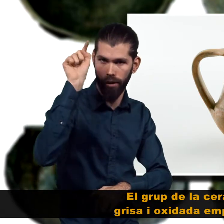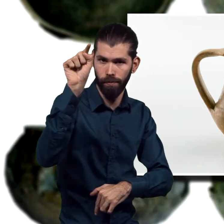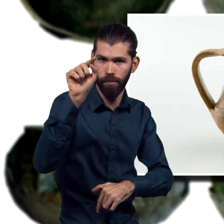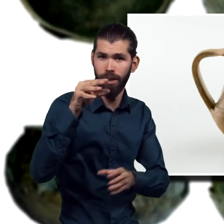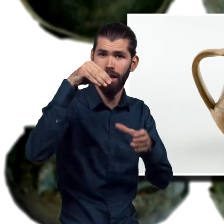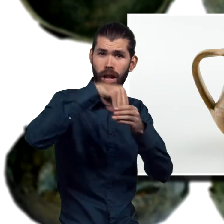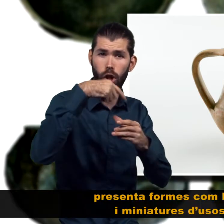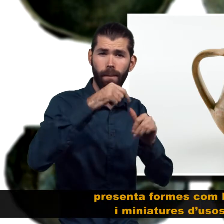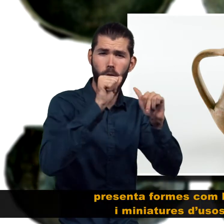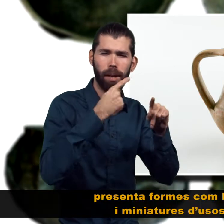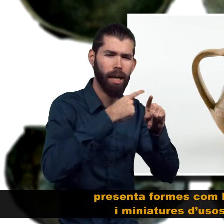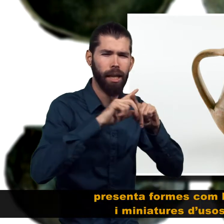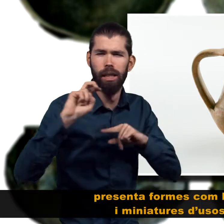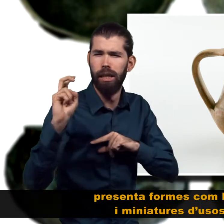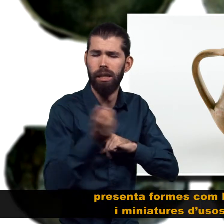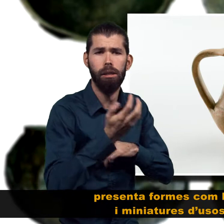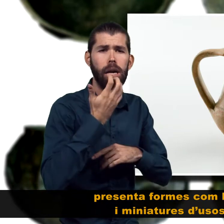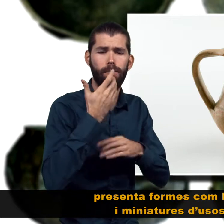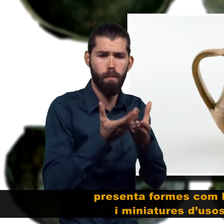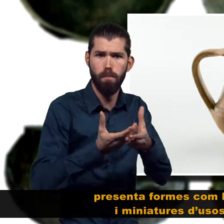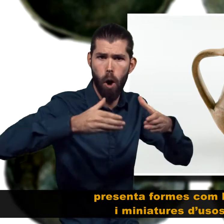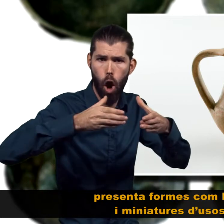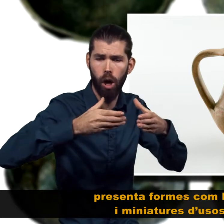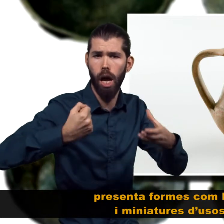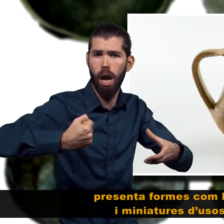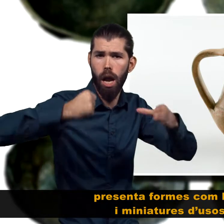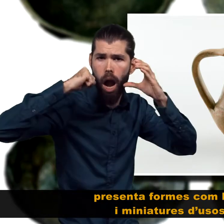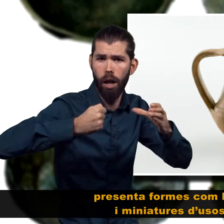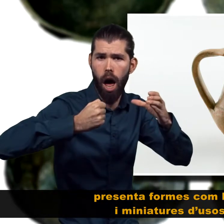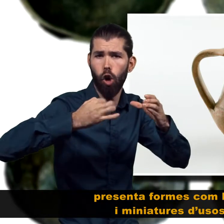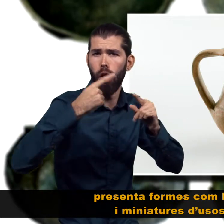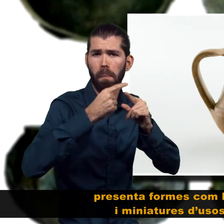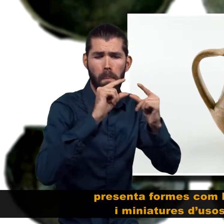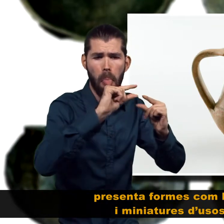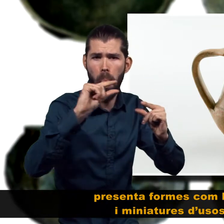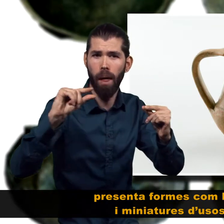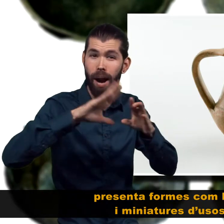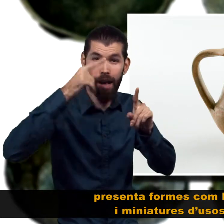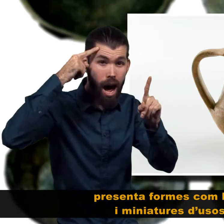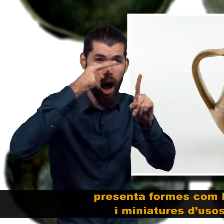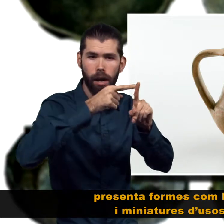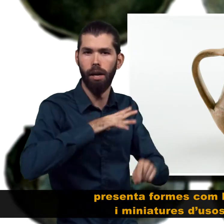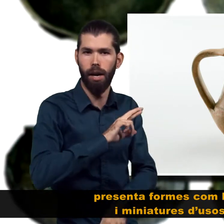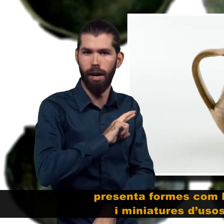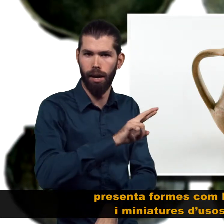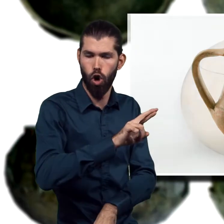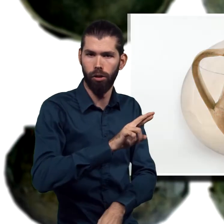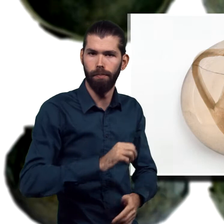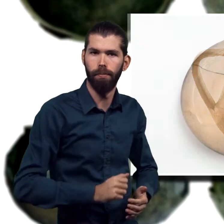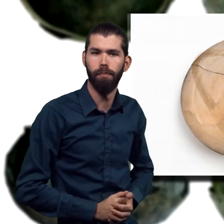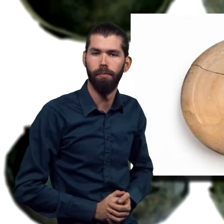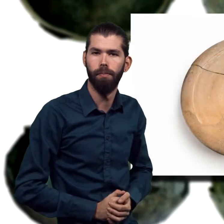El grup de la ceràmica grisa i oxidada empuritana presenta formes com bols, gerres i miniatures d'usos